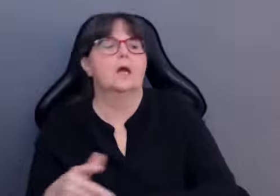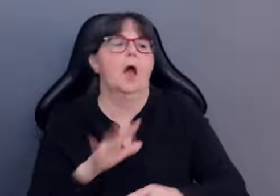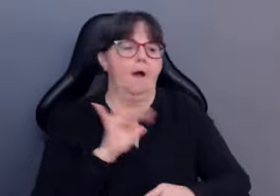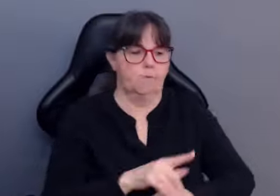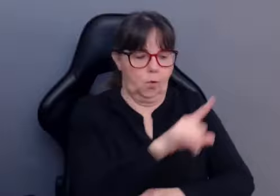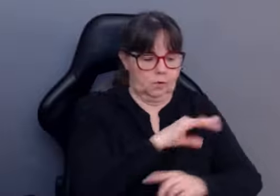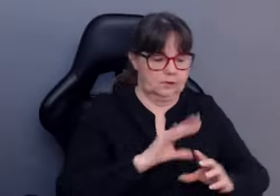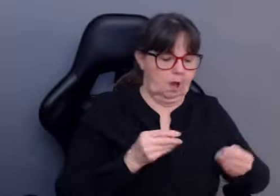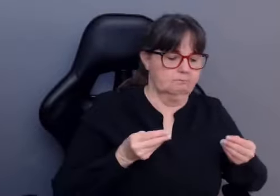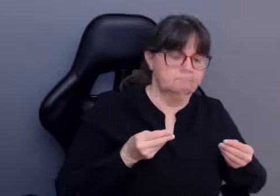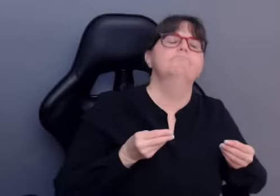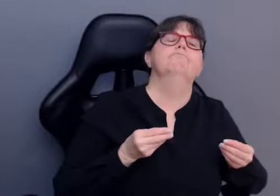d'administration.